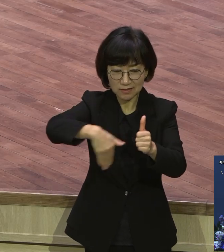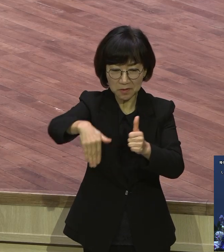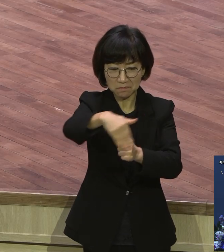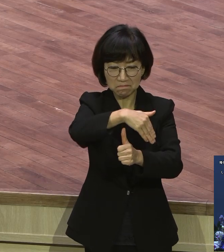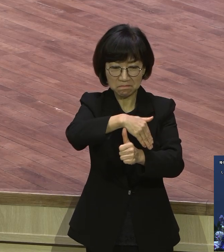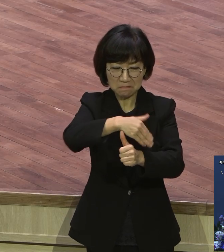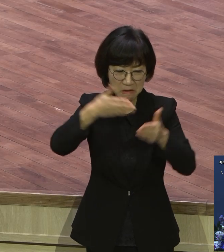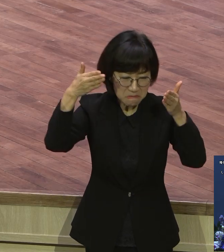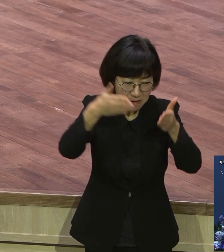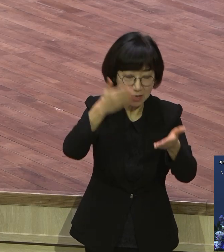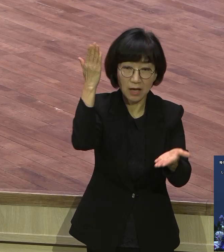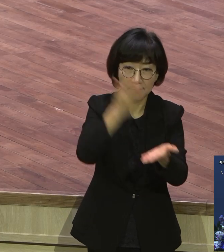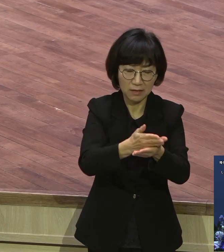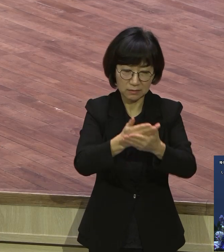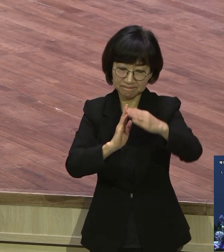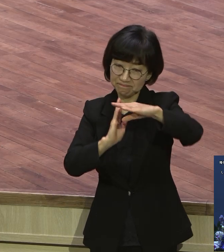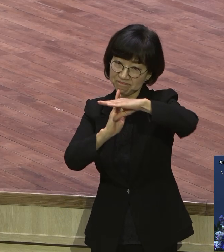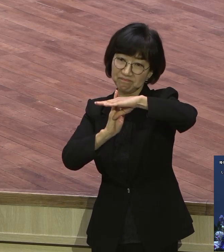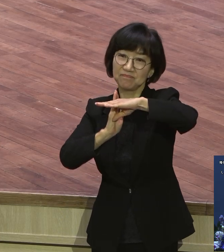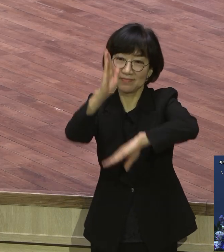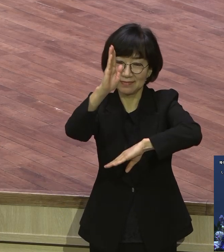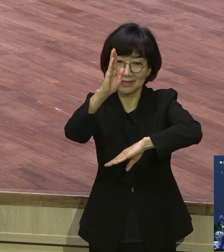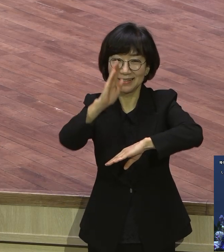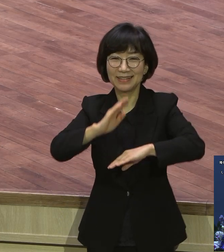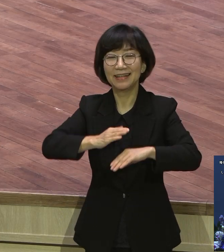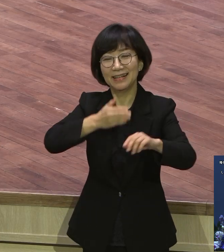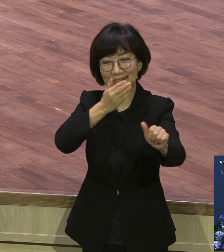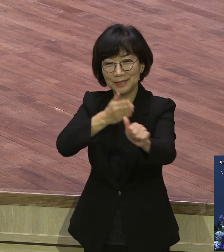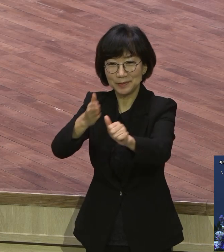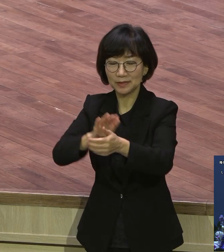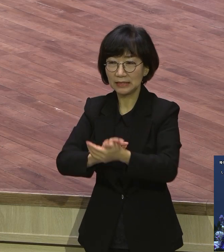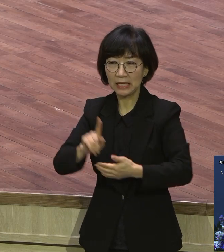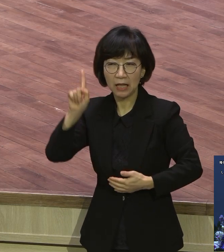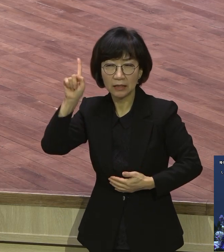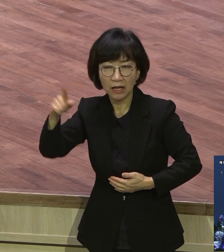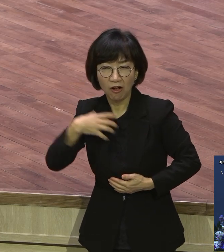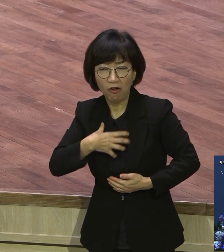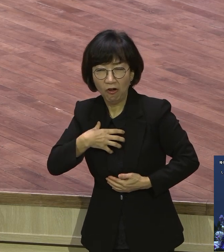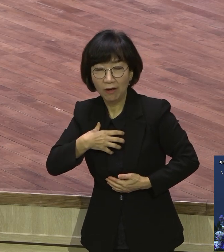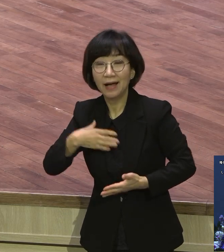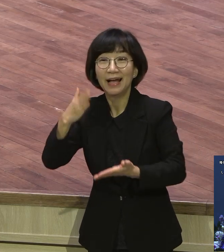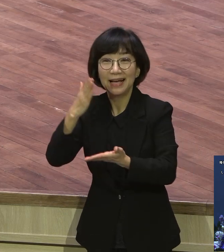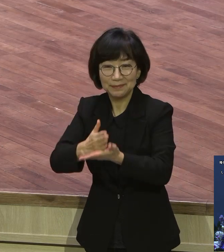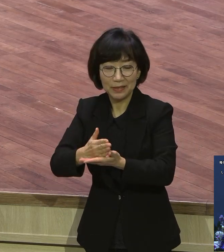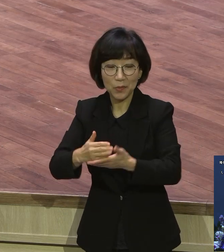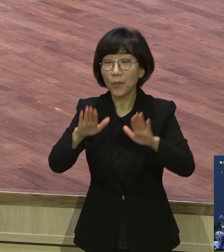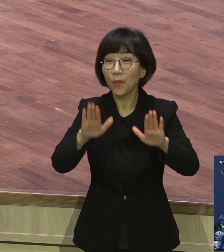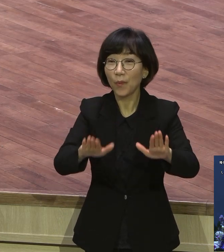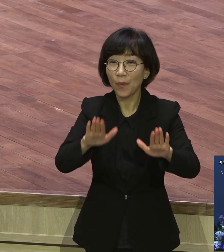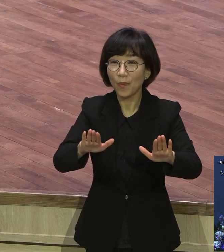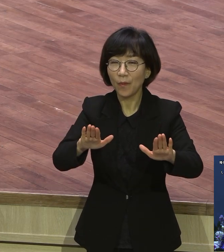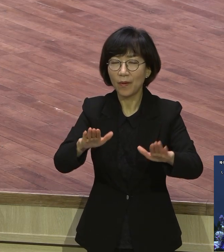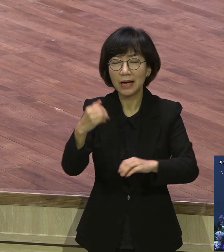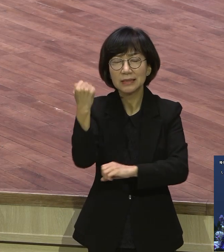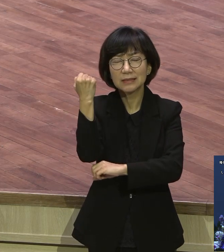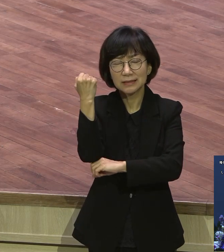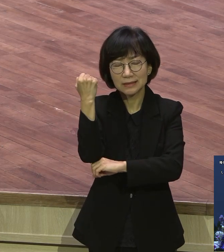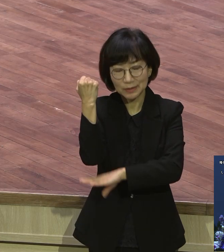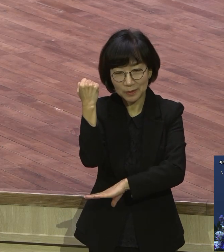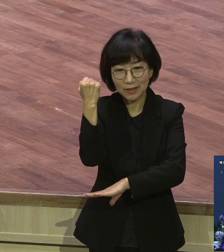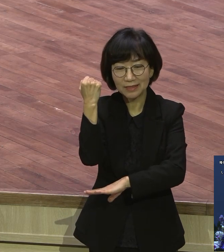내일 일을 걱정하지 말고 오늘 건헌적 감사 이것이